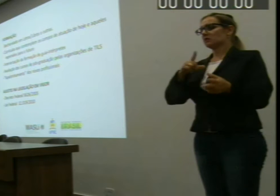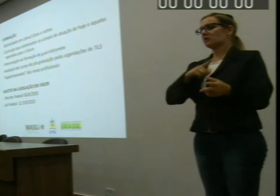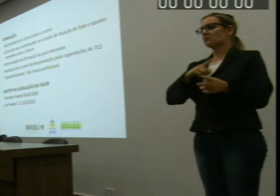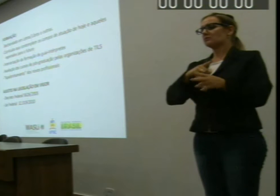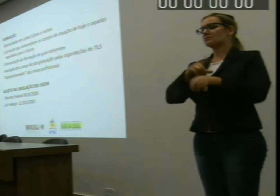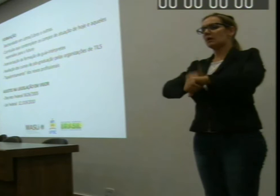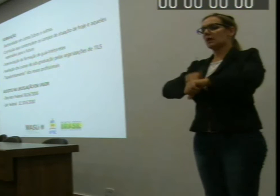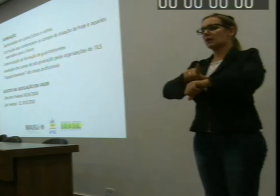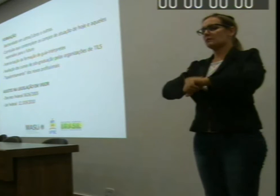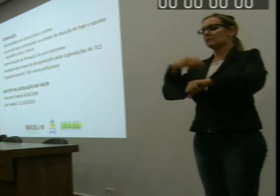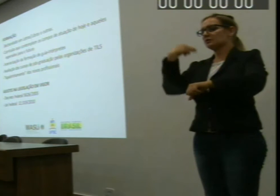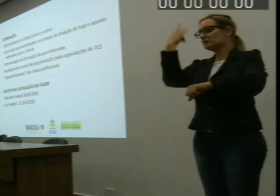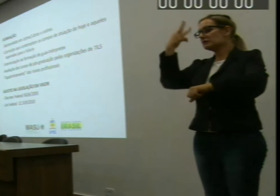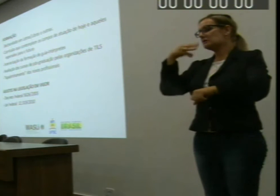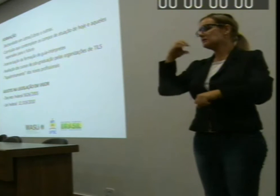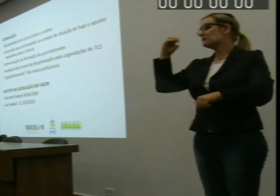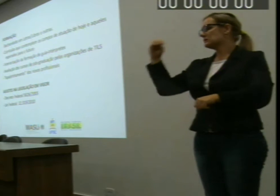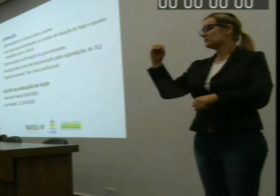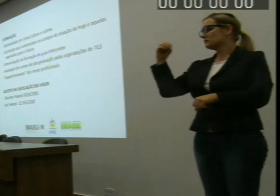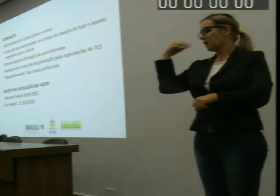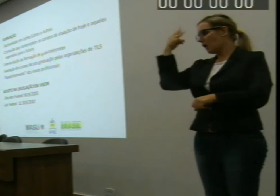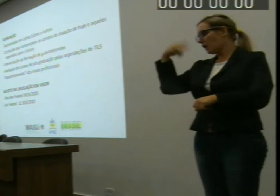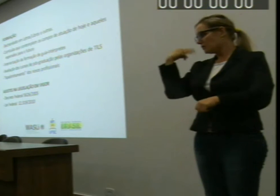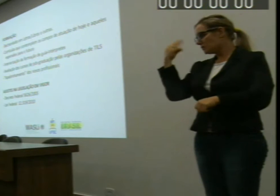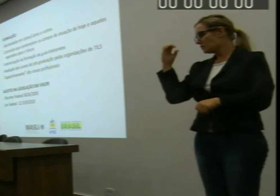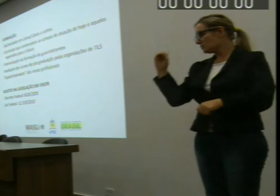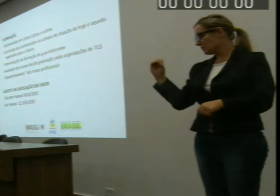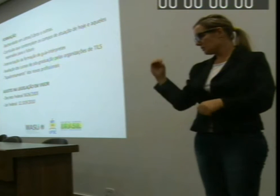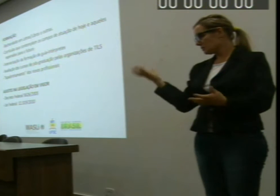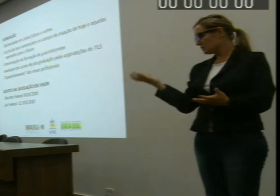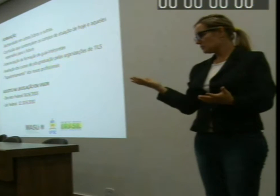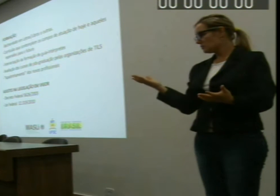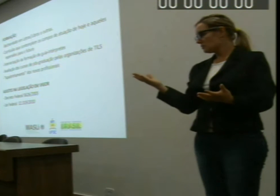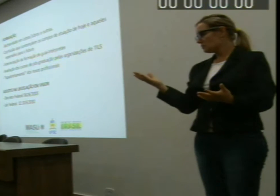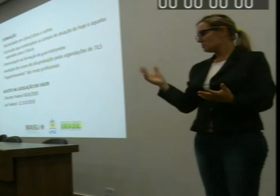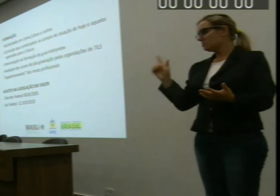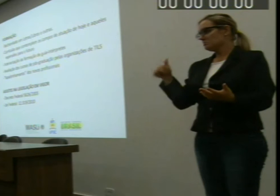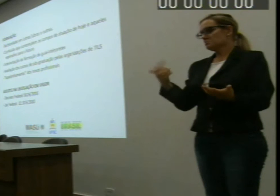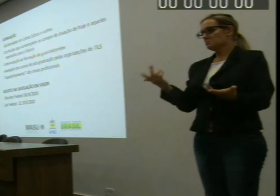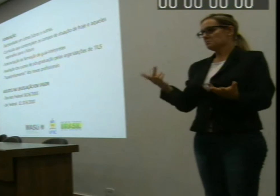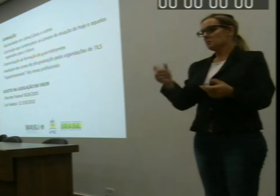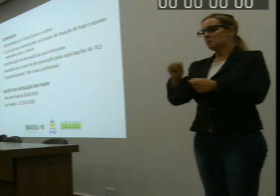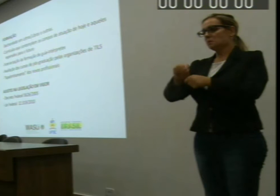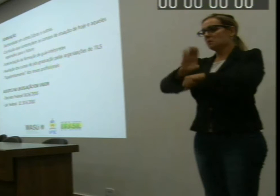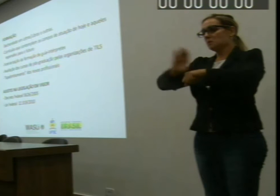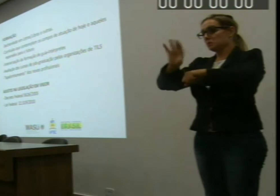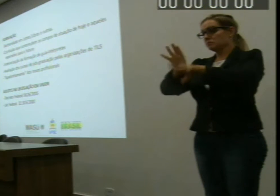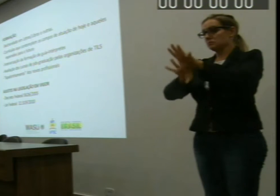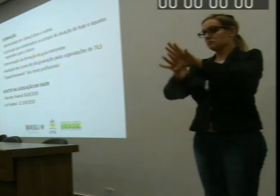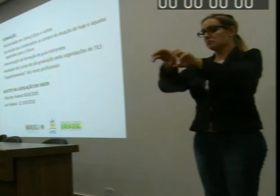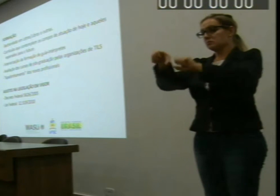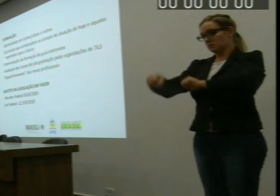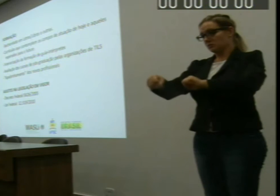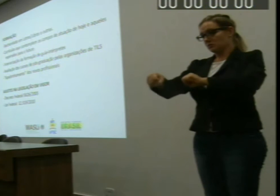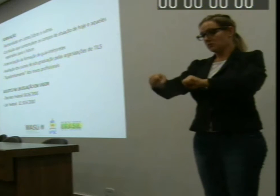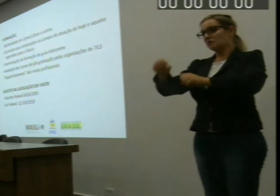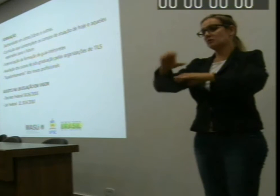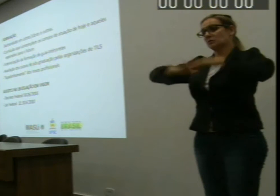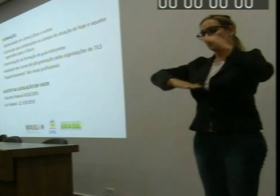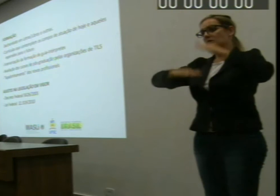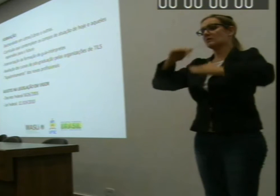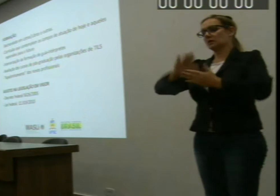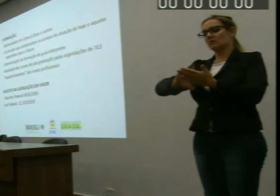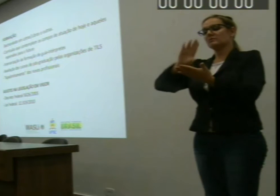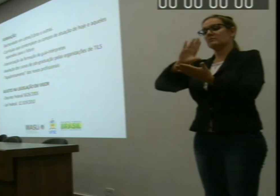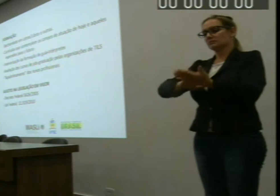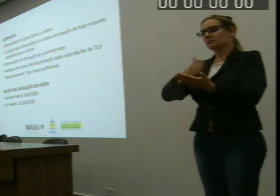duração de 30 horas o o curso inteiro era de 30 horas e o curso era de formação para tradução e interpretação mas será será